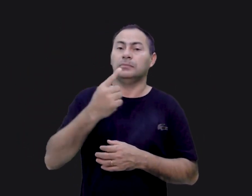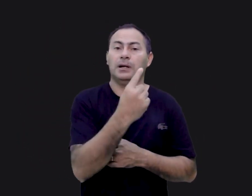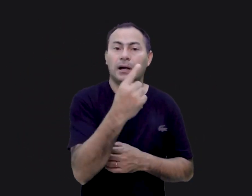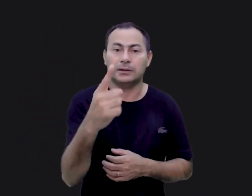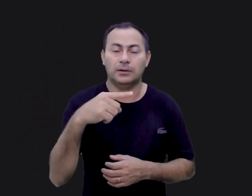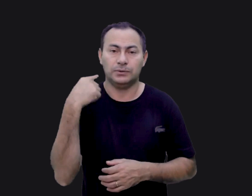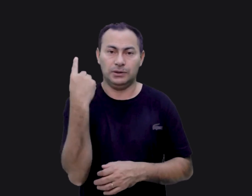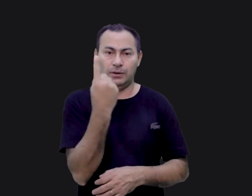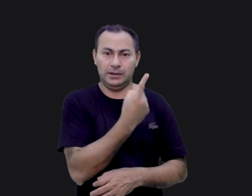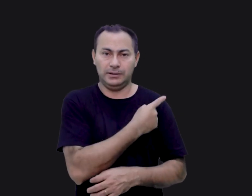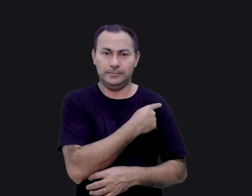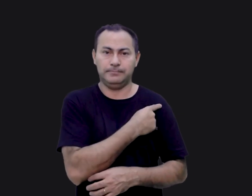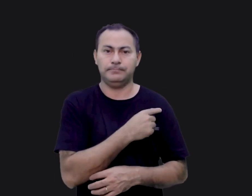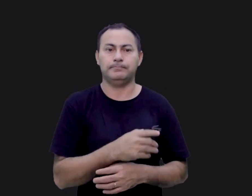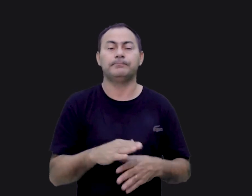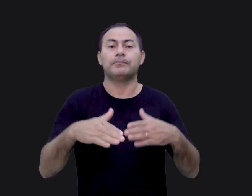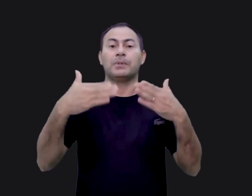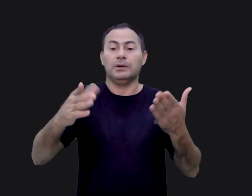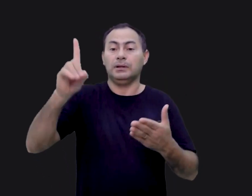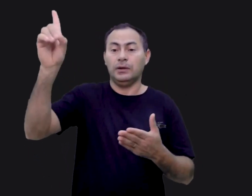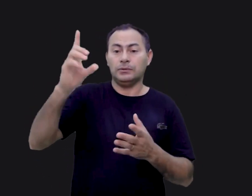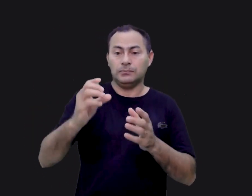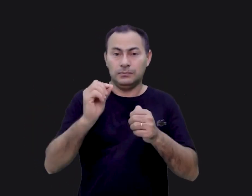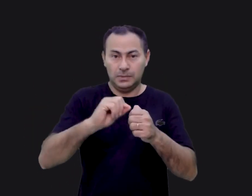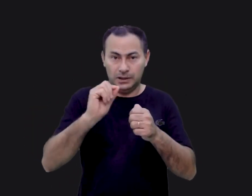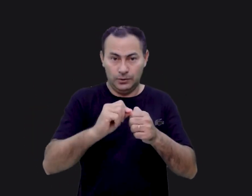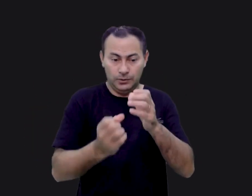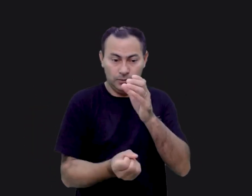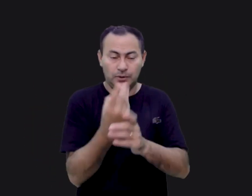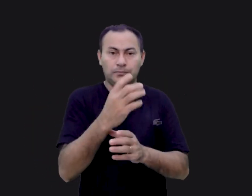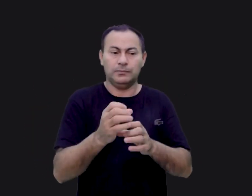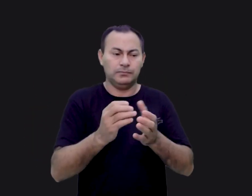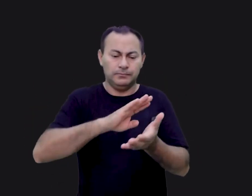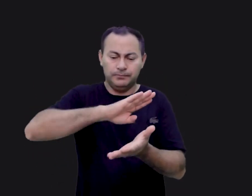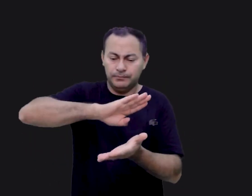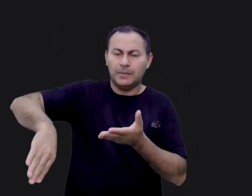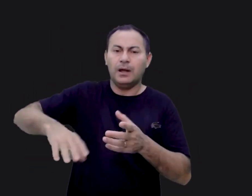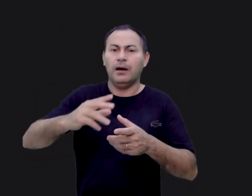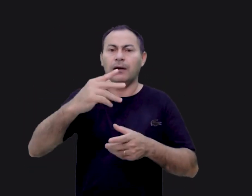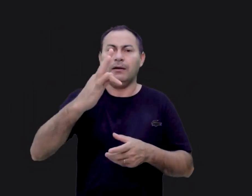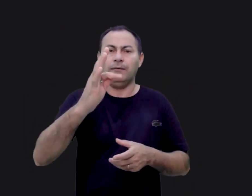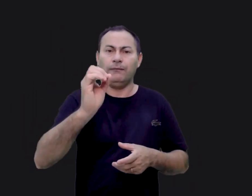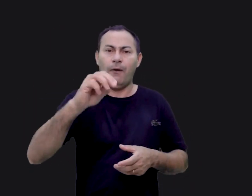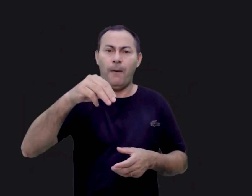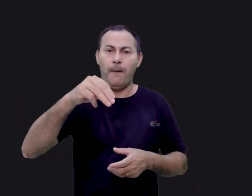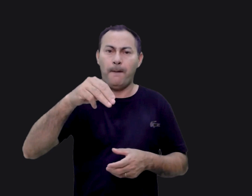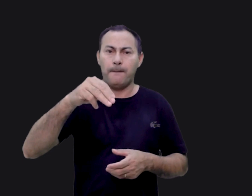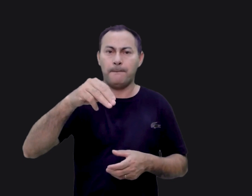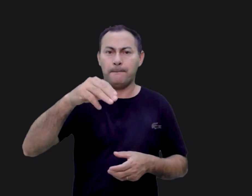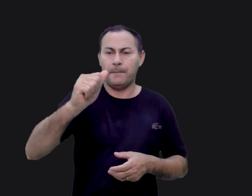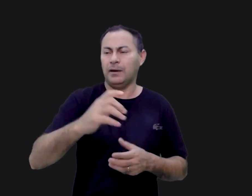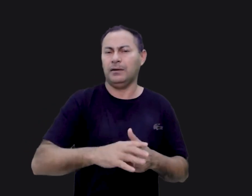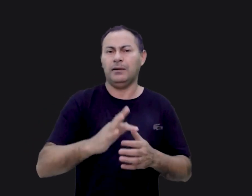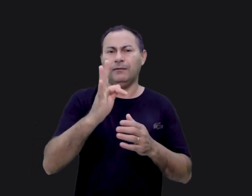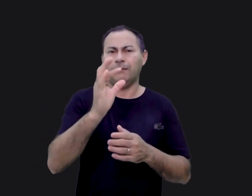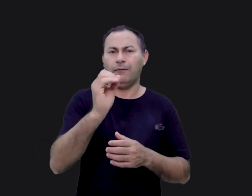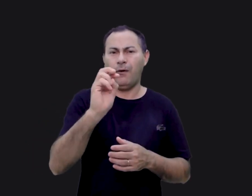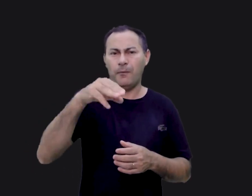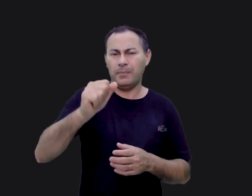para cada um de nós. Quando Deus nos criou, Ele jogou fora a forma. Isso mesmo, não há ninguém como